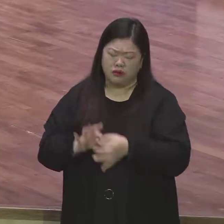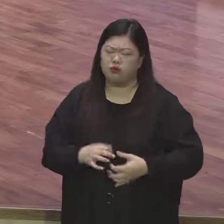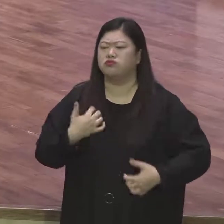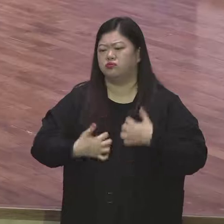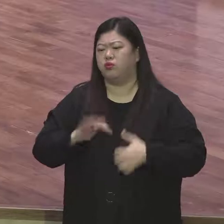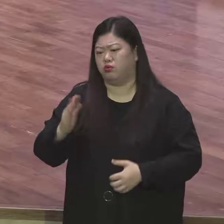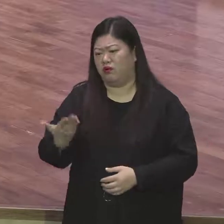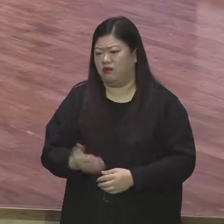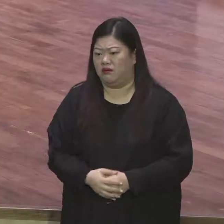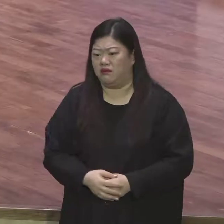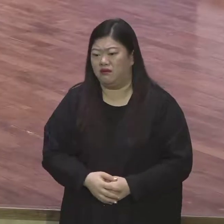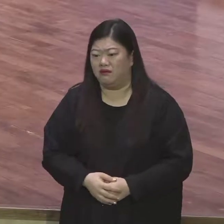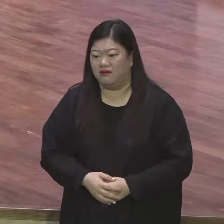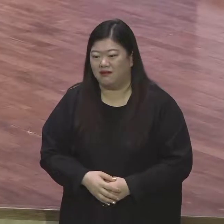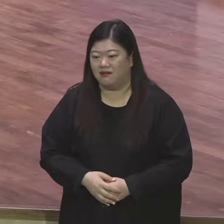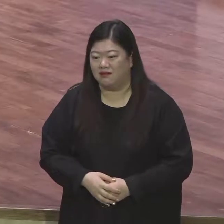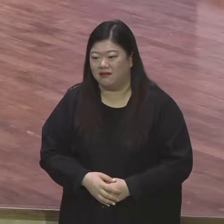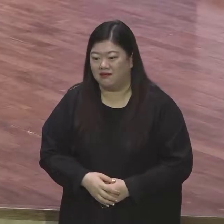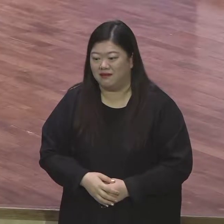기뻐하리라.